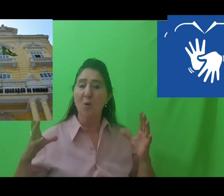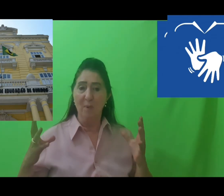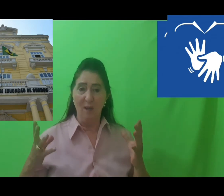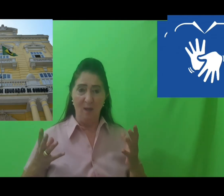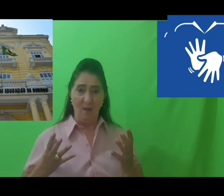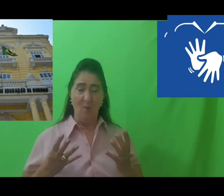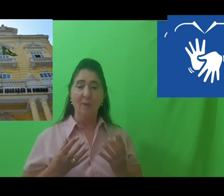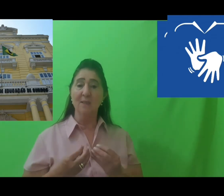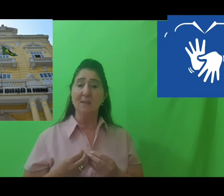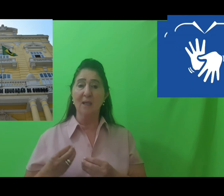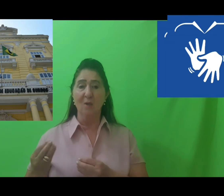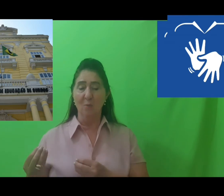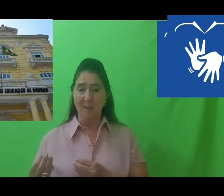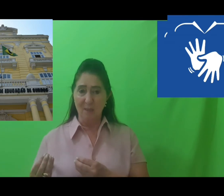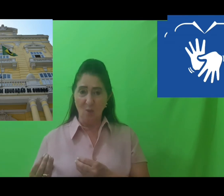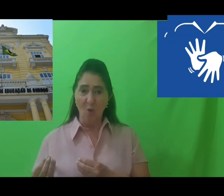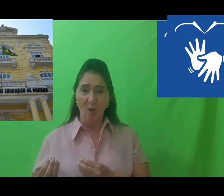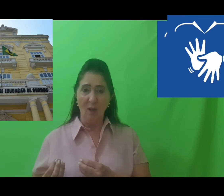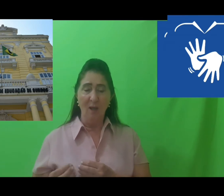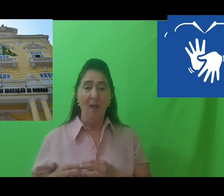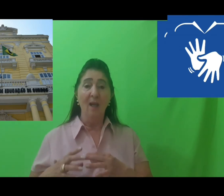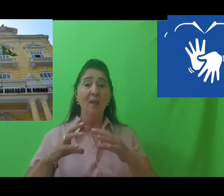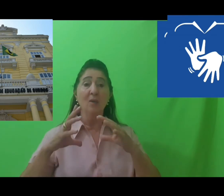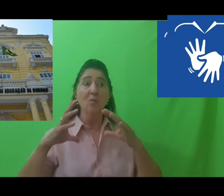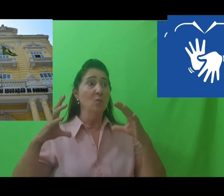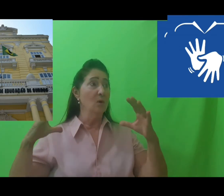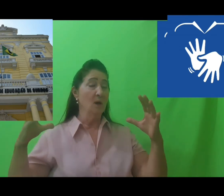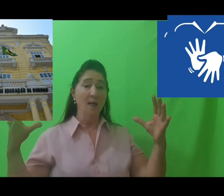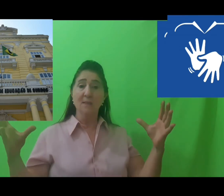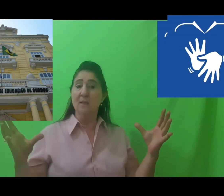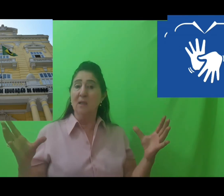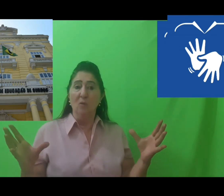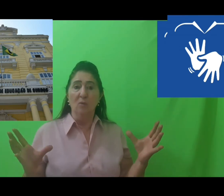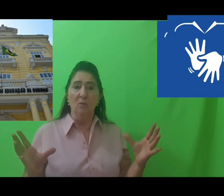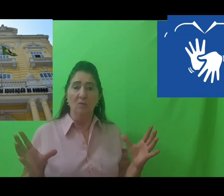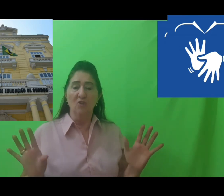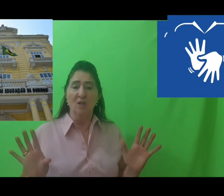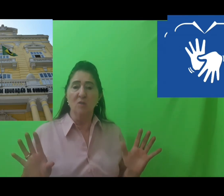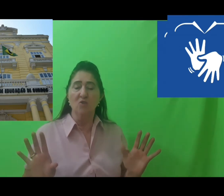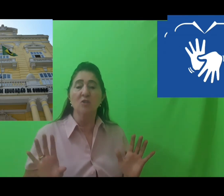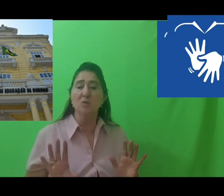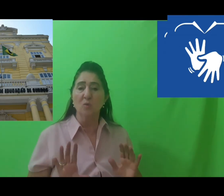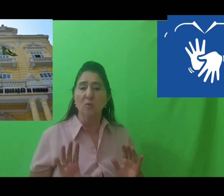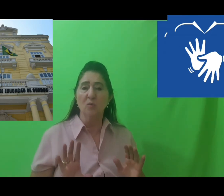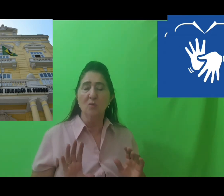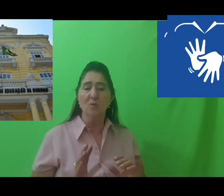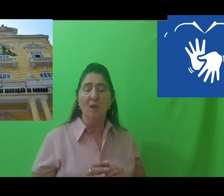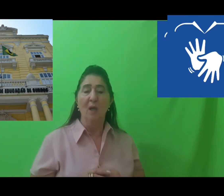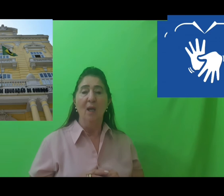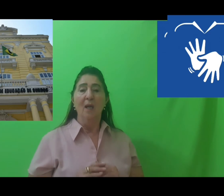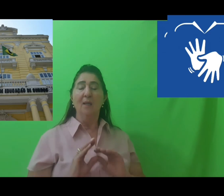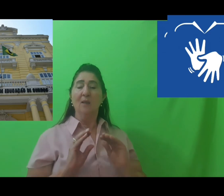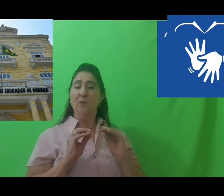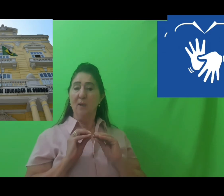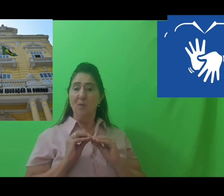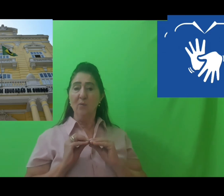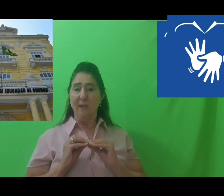transforma o que seria uma escola em um asilo de surdos. Então, o que acontece